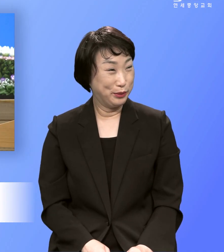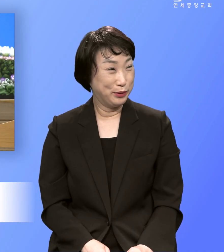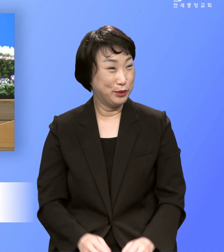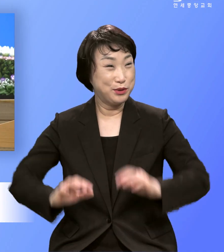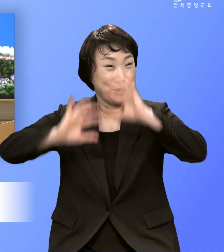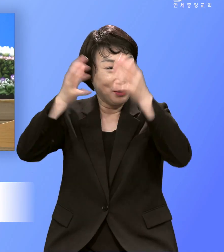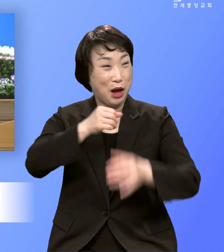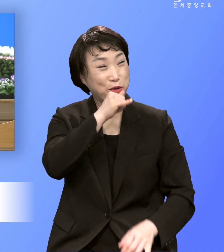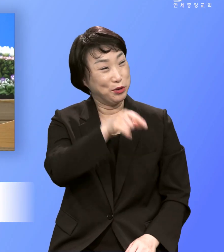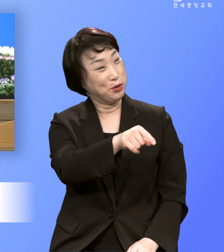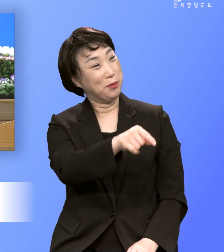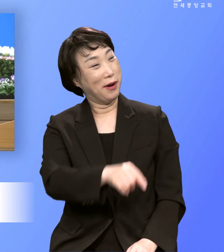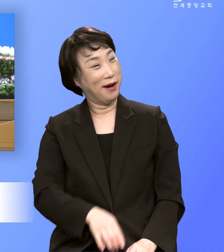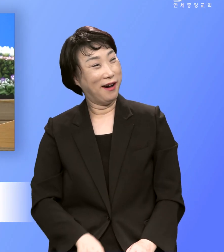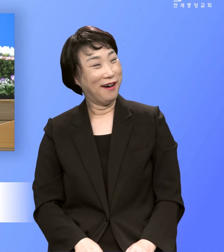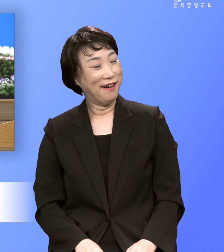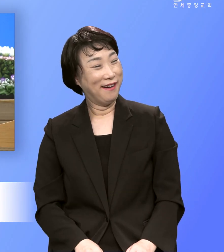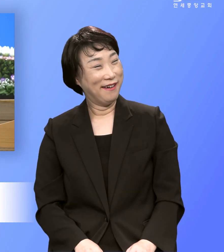천국도 가졌구만.